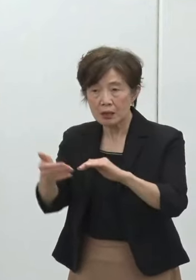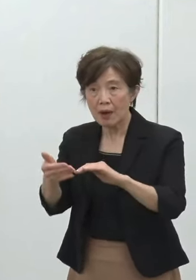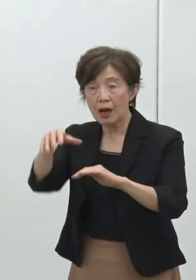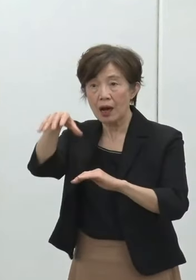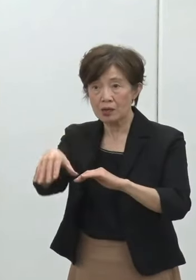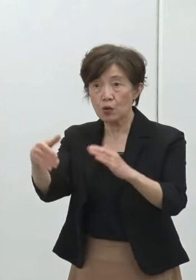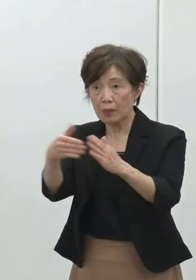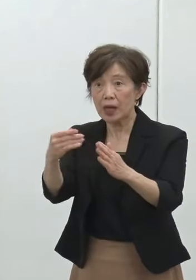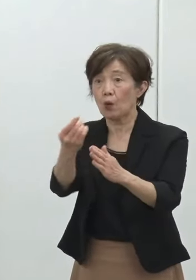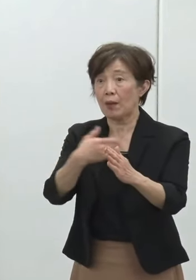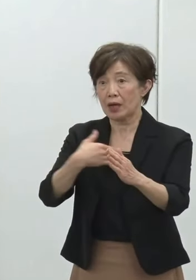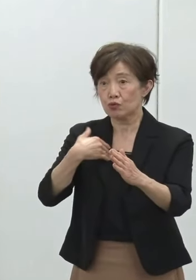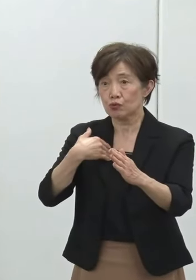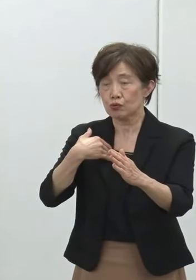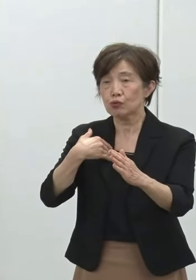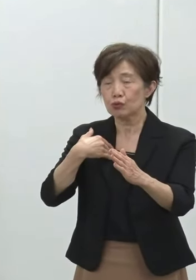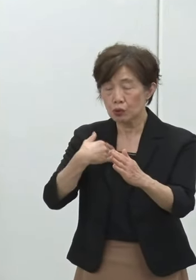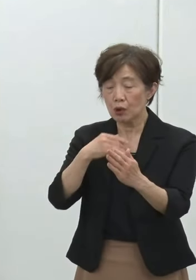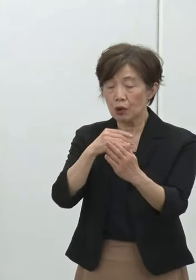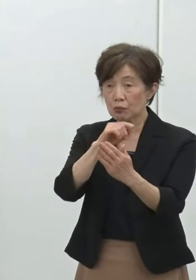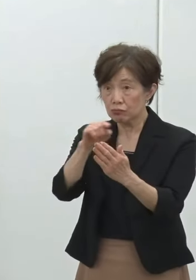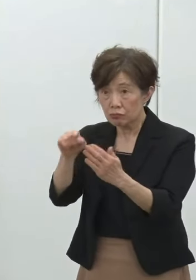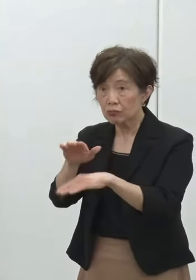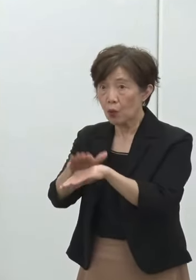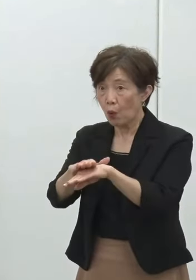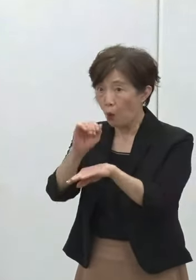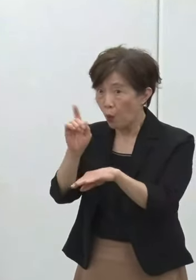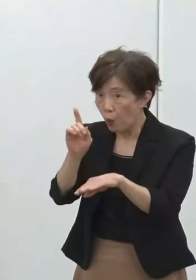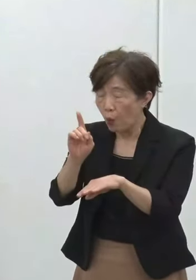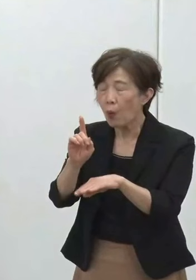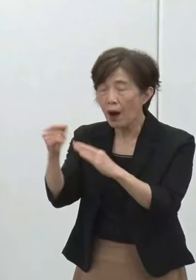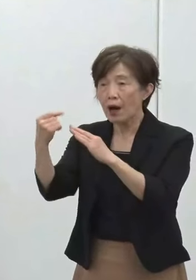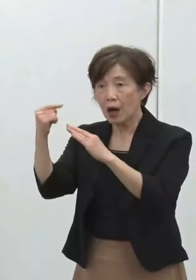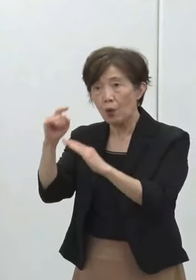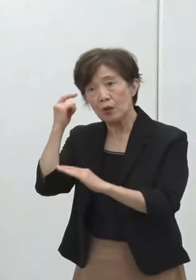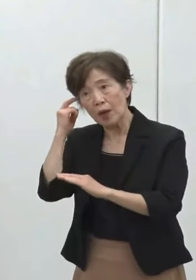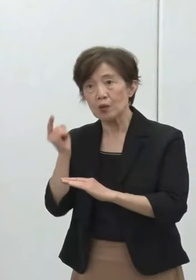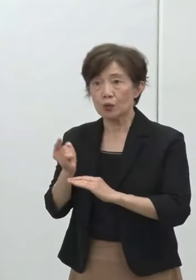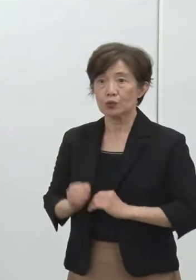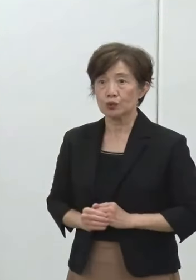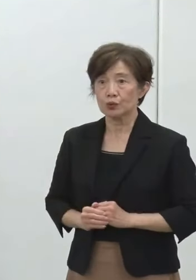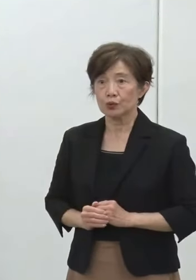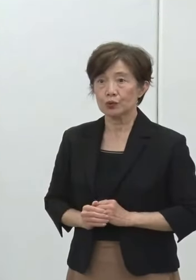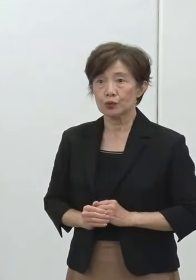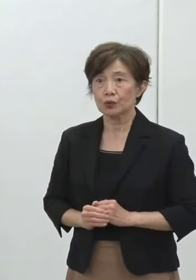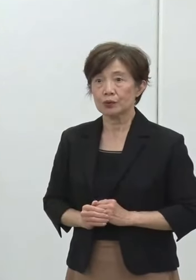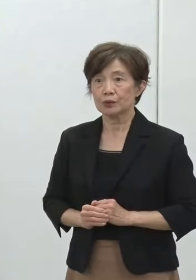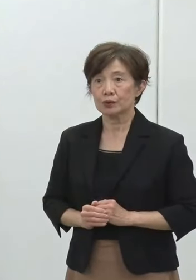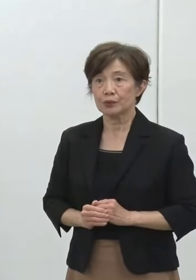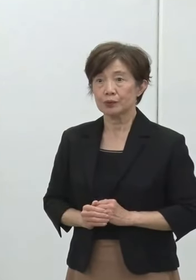ますが、どの方法がいいかっていうのは当然学校でもご検討いただくことになりますし、ま